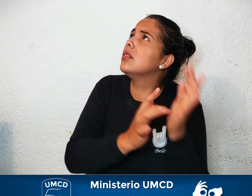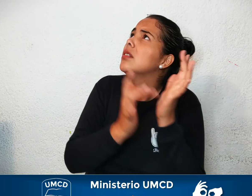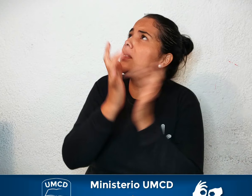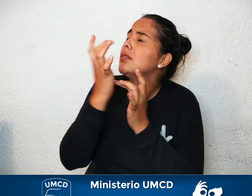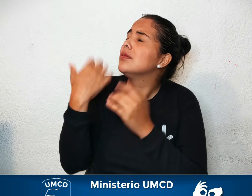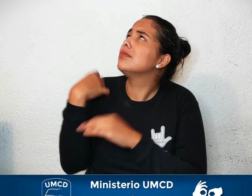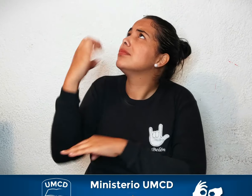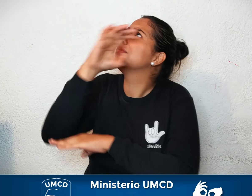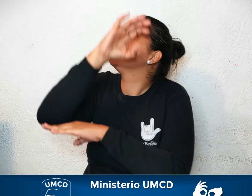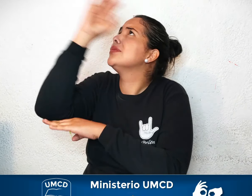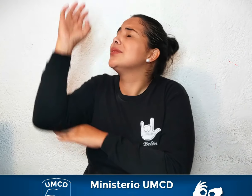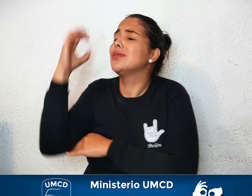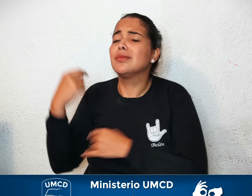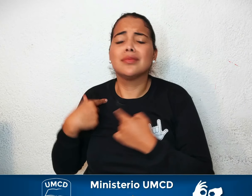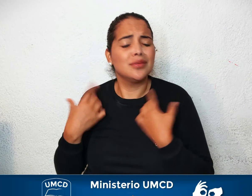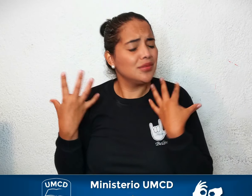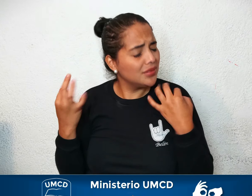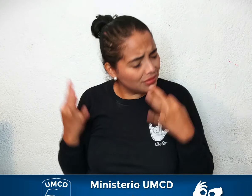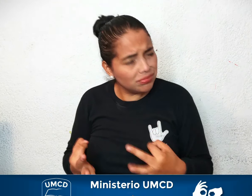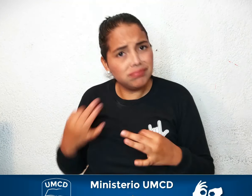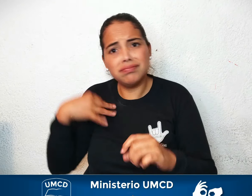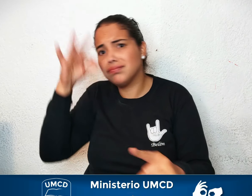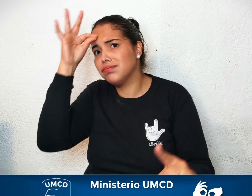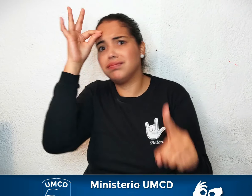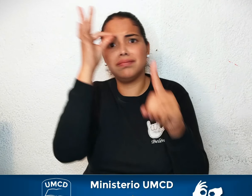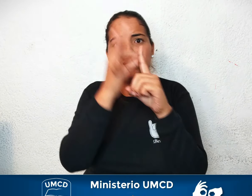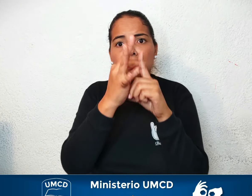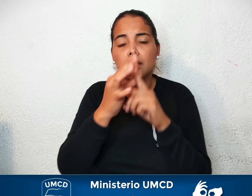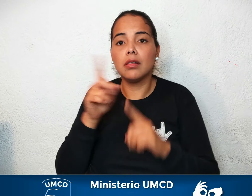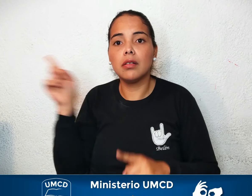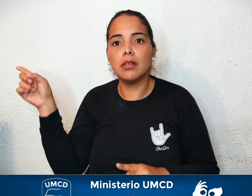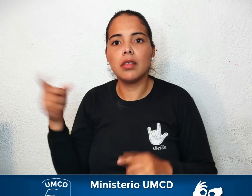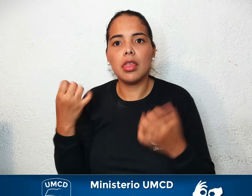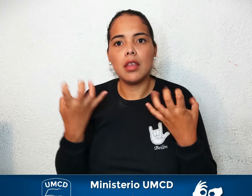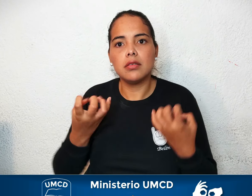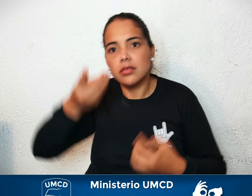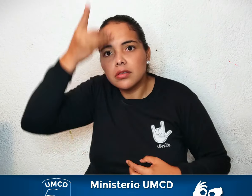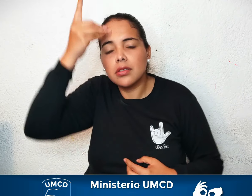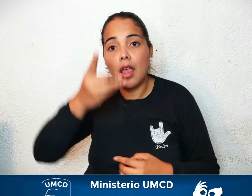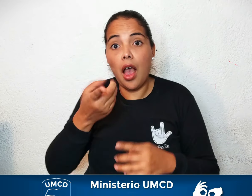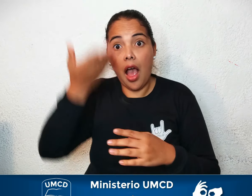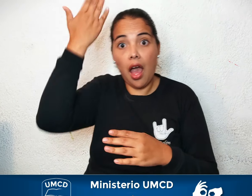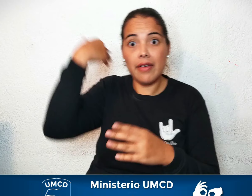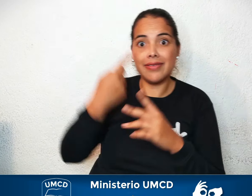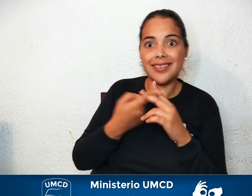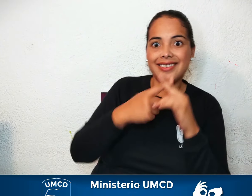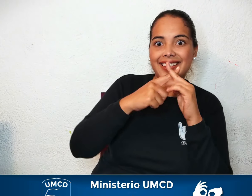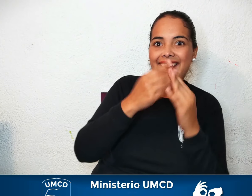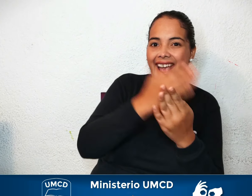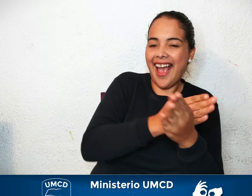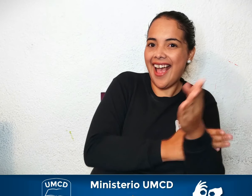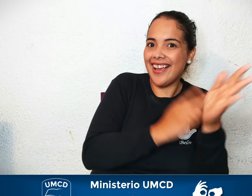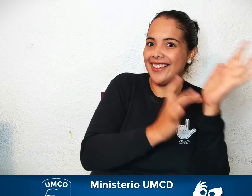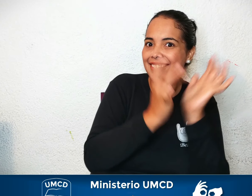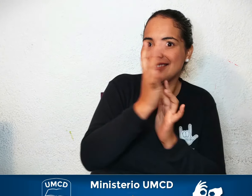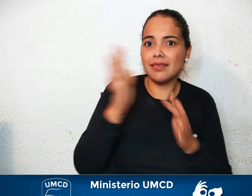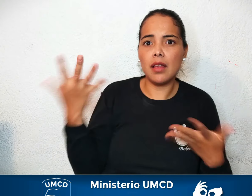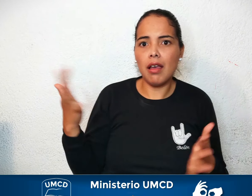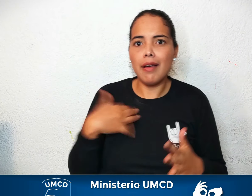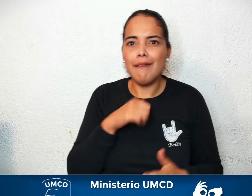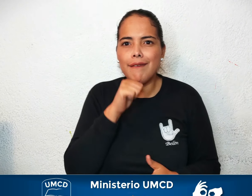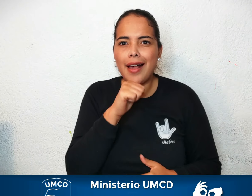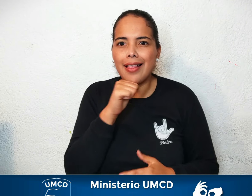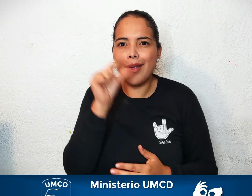una eternidad que era gloriosa. Esa fe que al inicio no se manifestaba, en